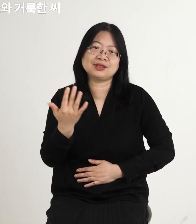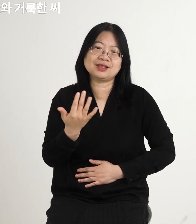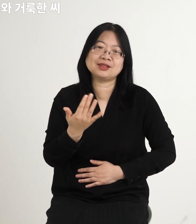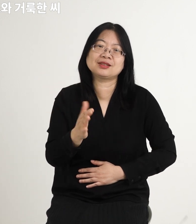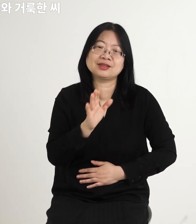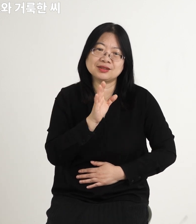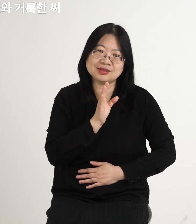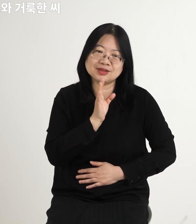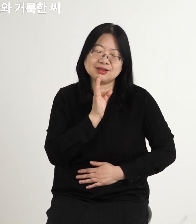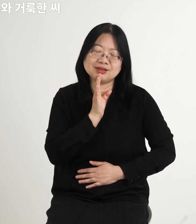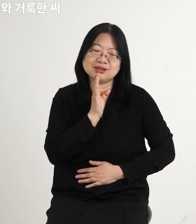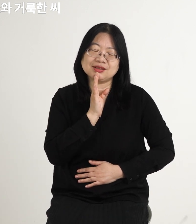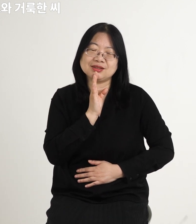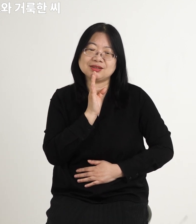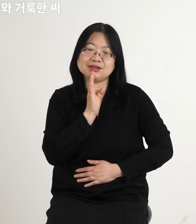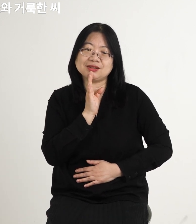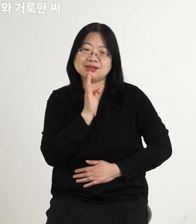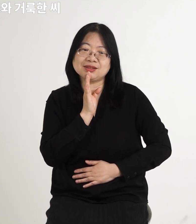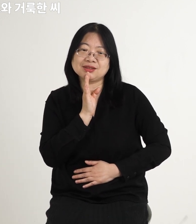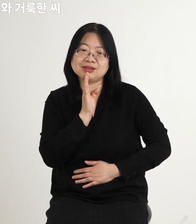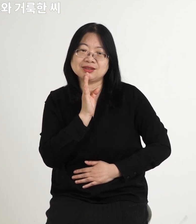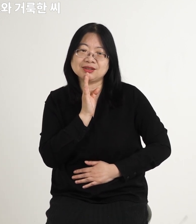아름다워라. 산 밑에